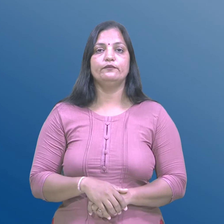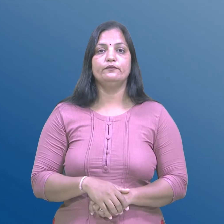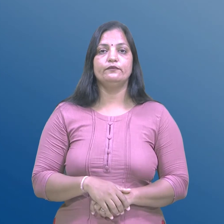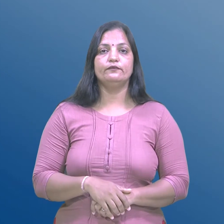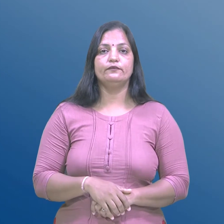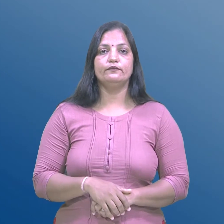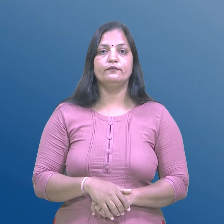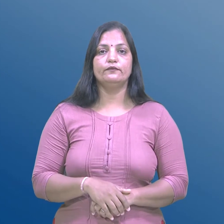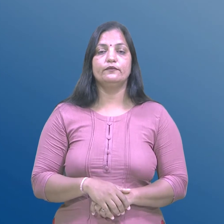સંસ્થાન